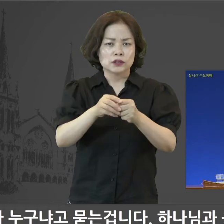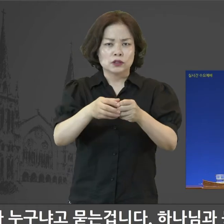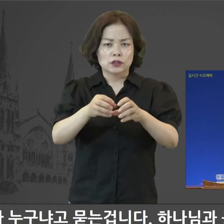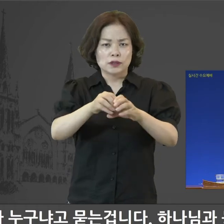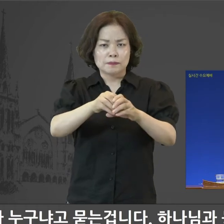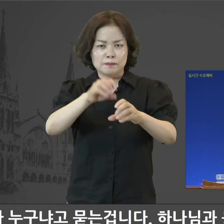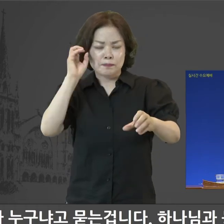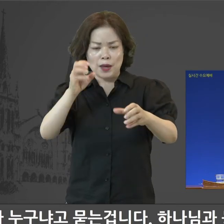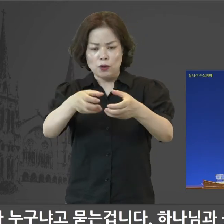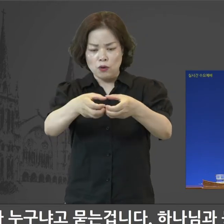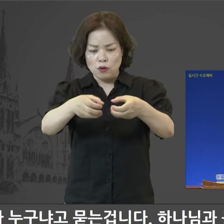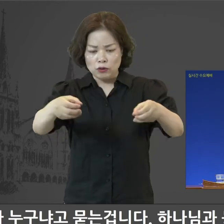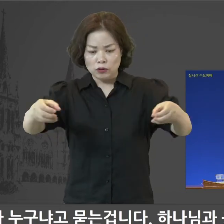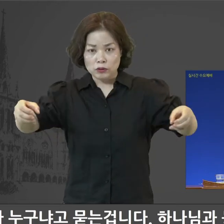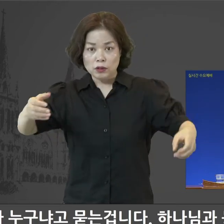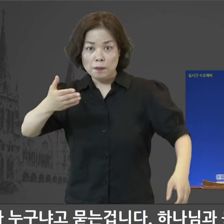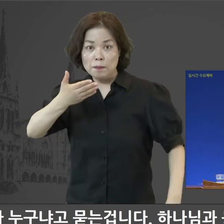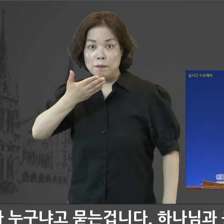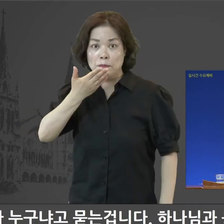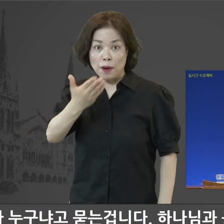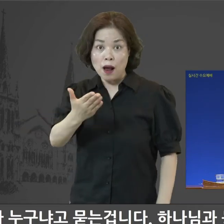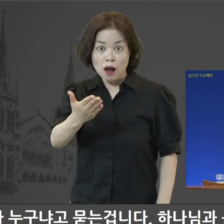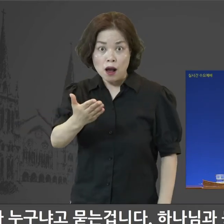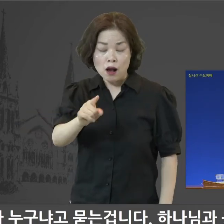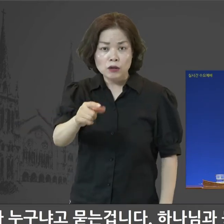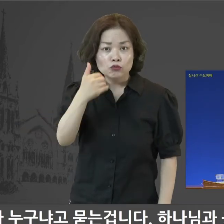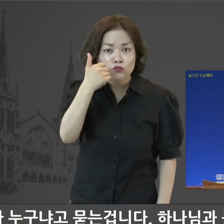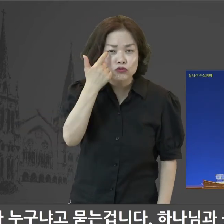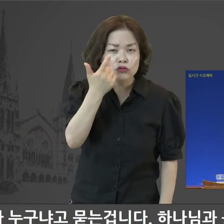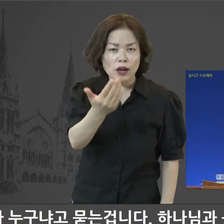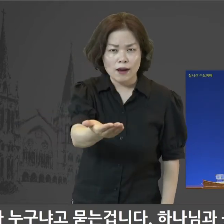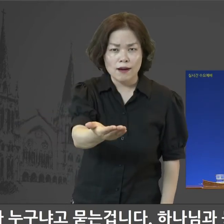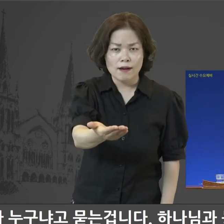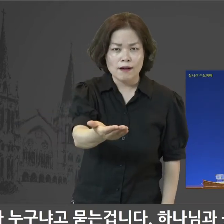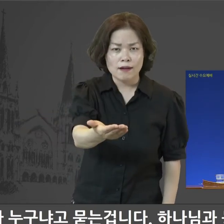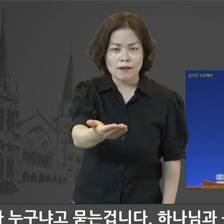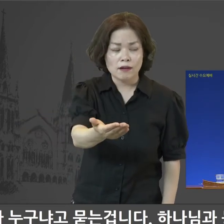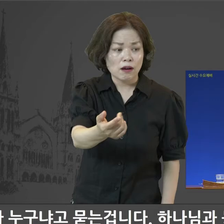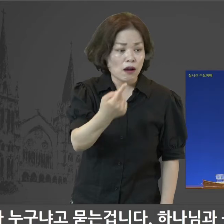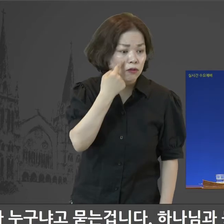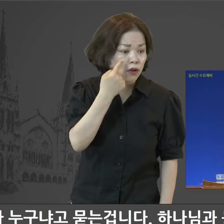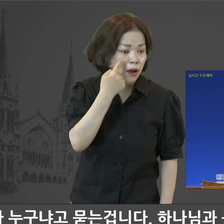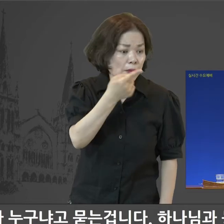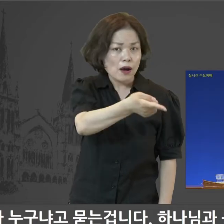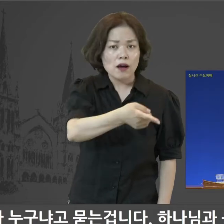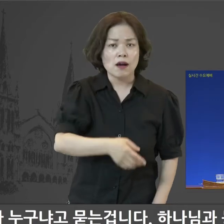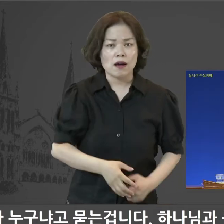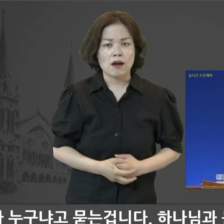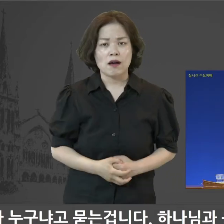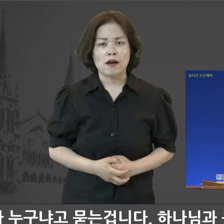펼치기에 합당한 것인데, 그게 과연 누구인가? 나와 보라는 것이죠.